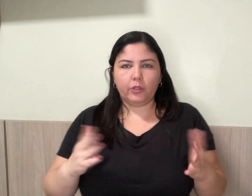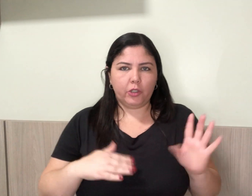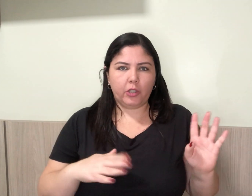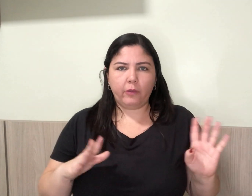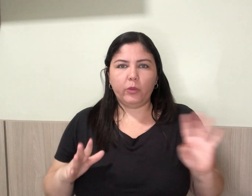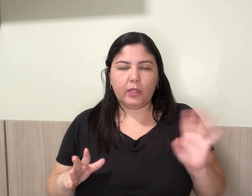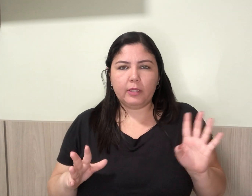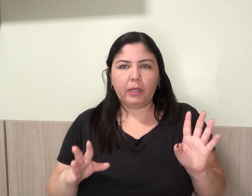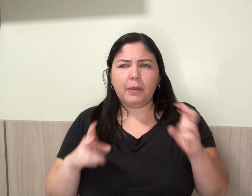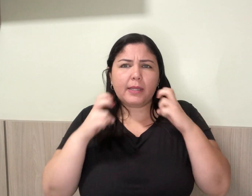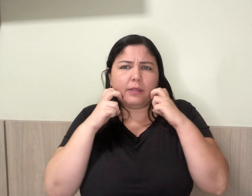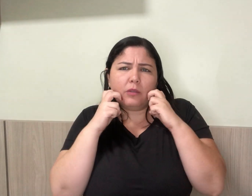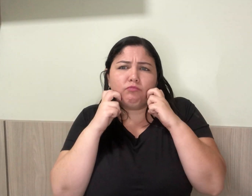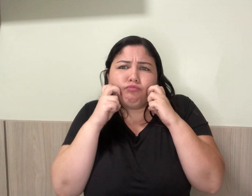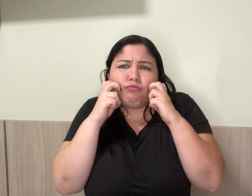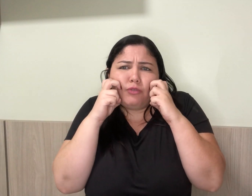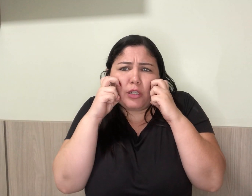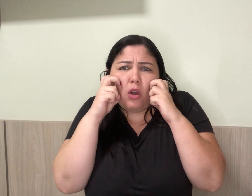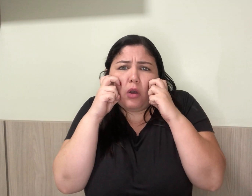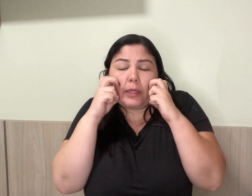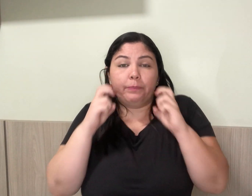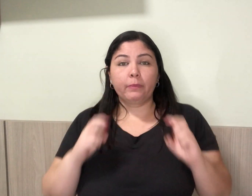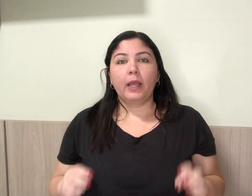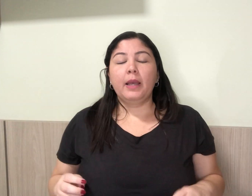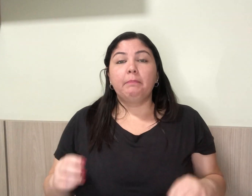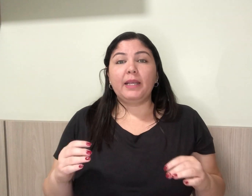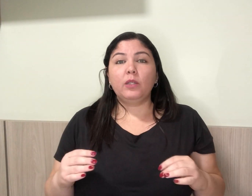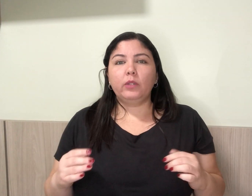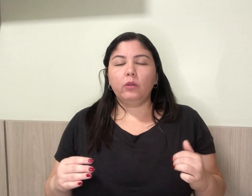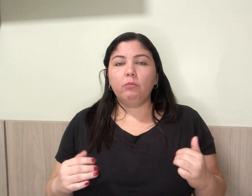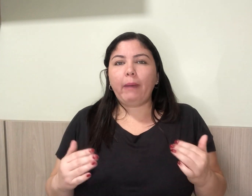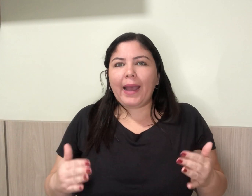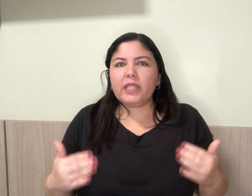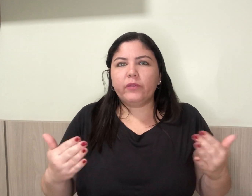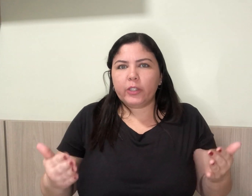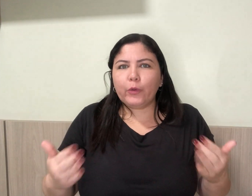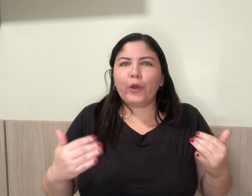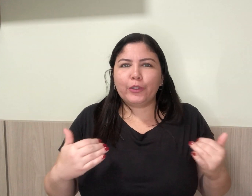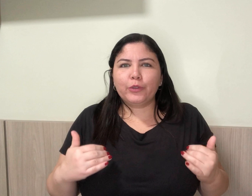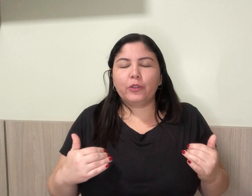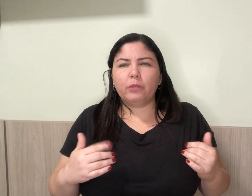gente já viu na semana passada. Então, vergonha. Mas se eu tenho mais vergonha do que o normal,